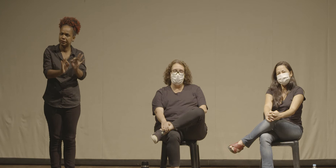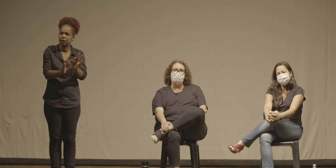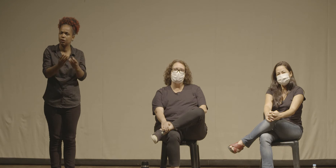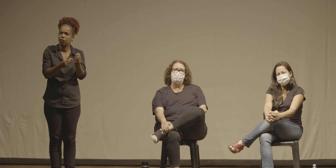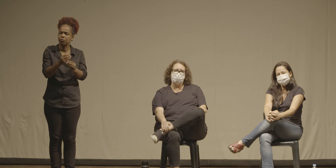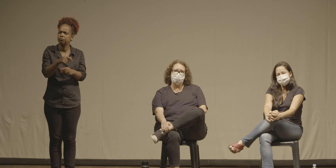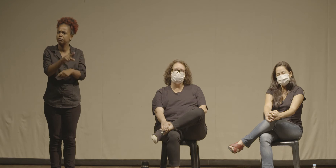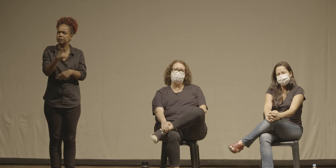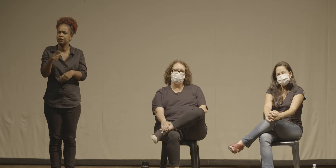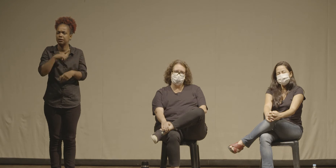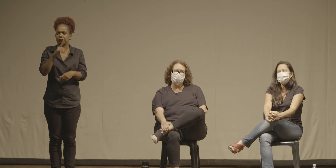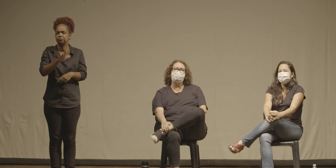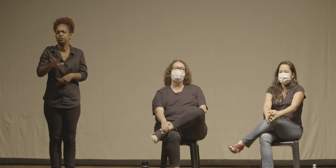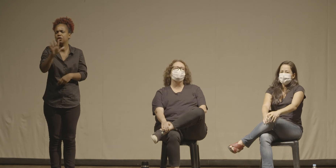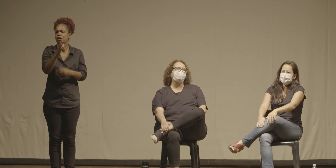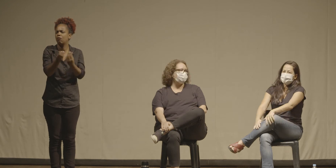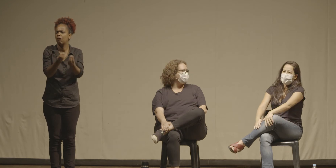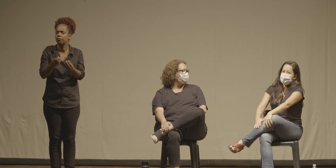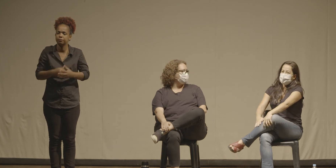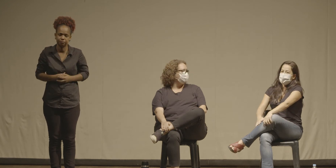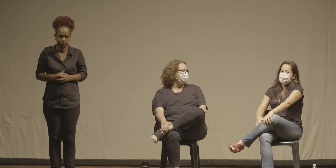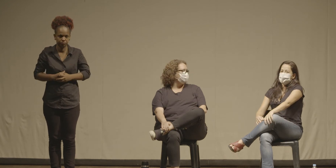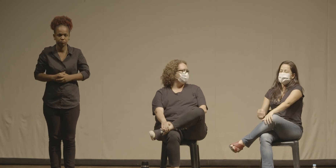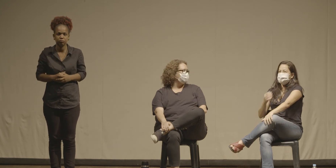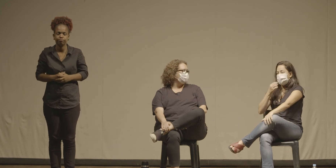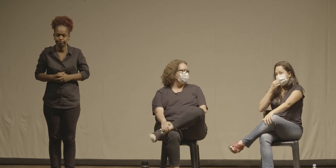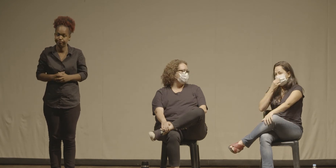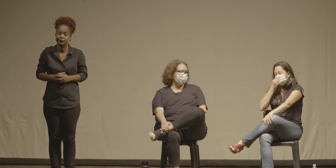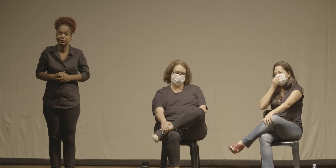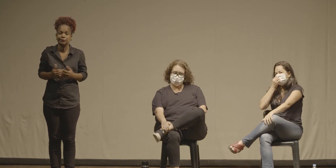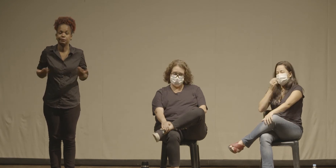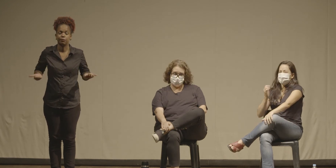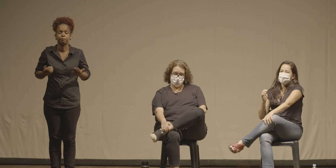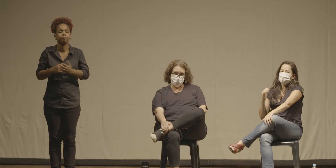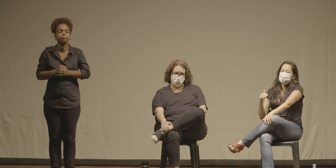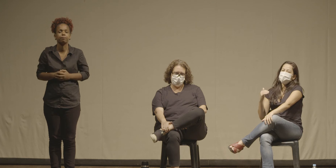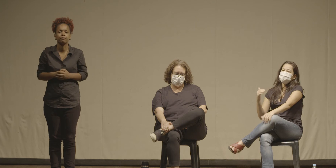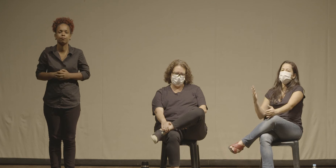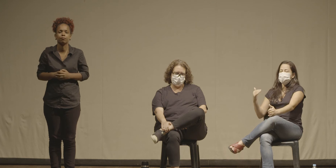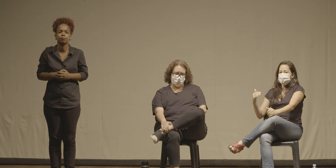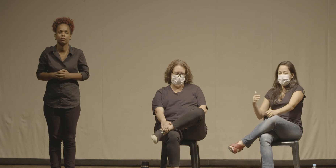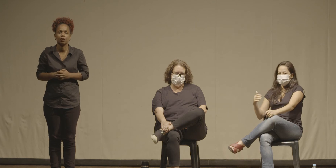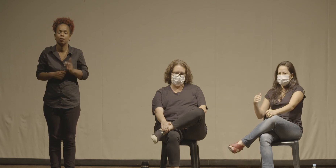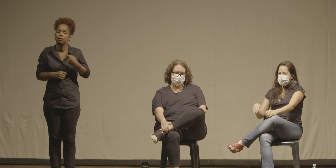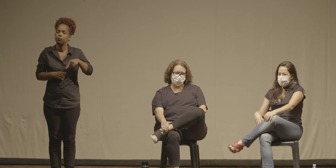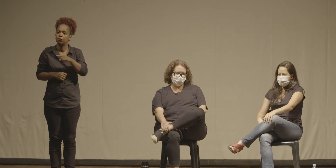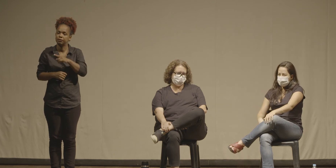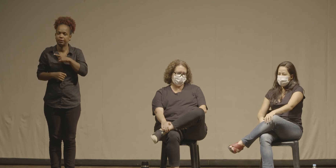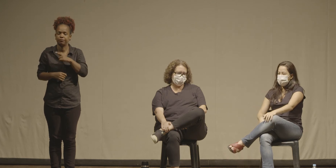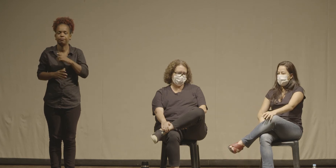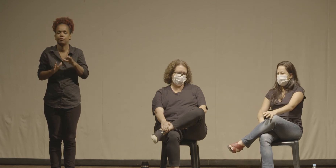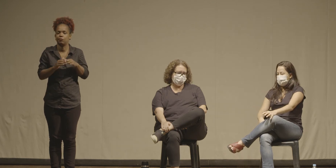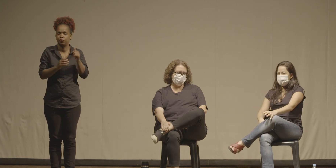e como vocês veem isso de uma maneira geral. Tá, bom, No nosso caso do